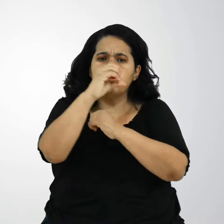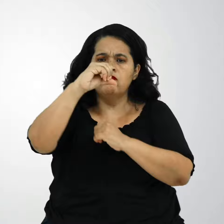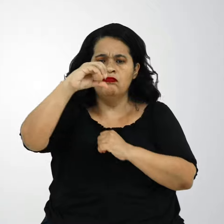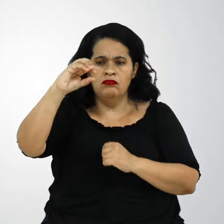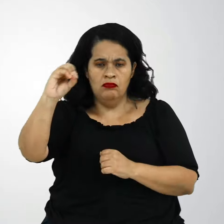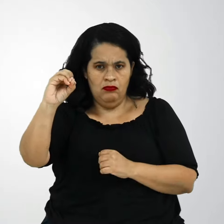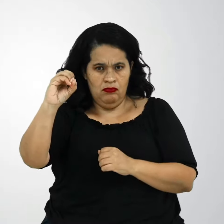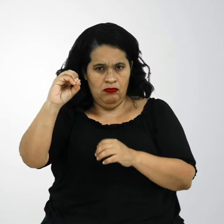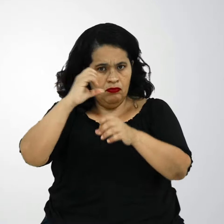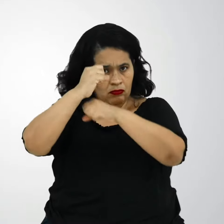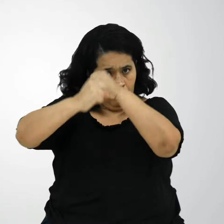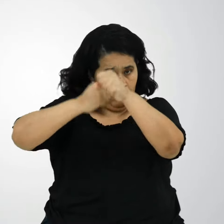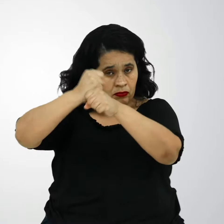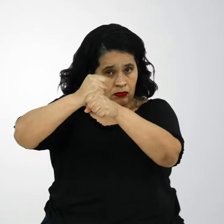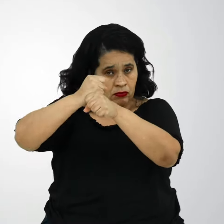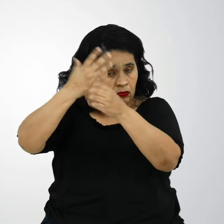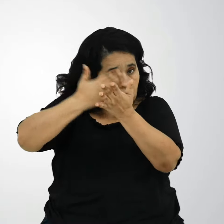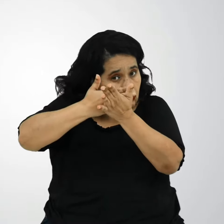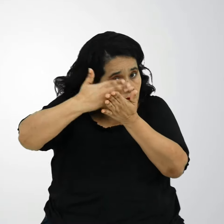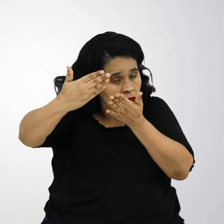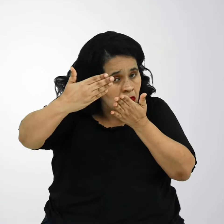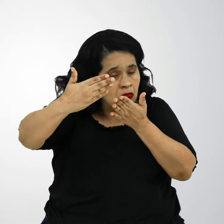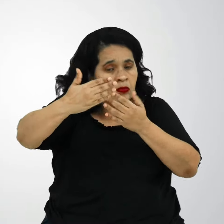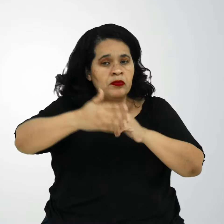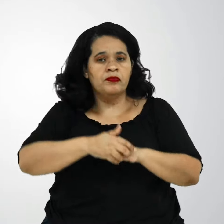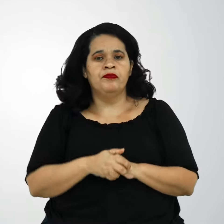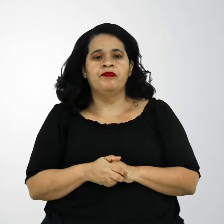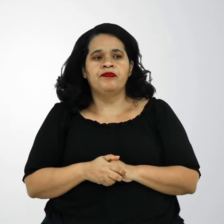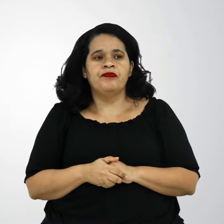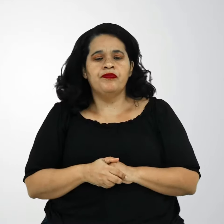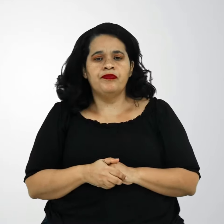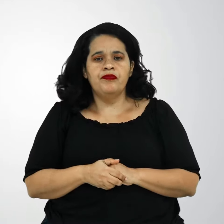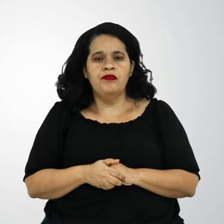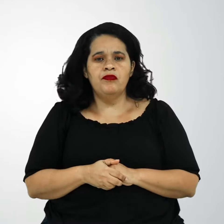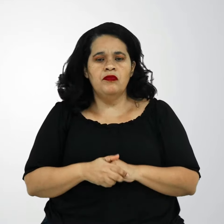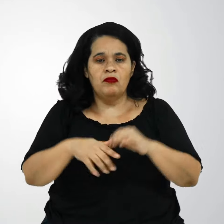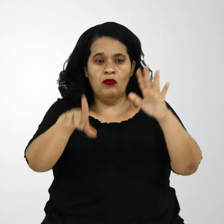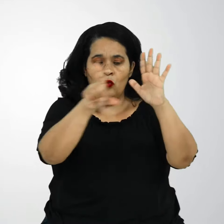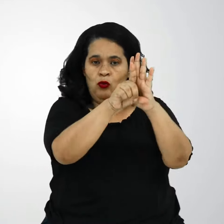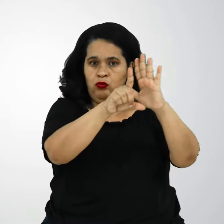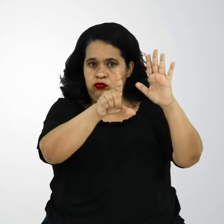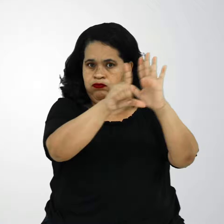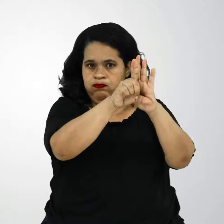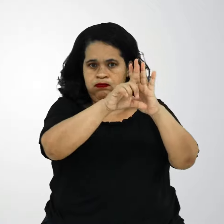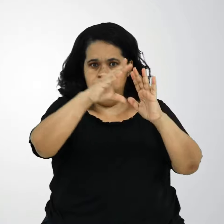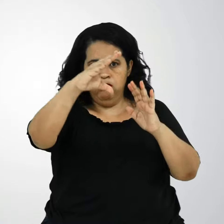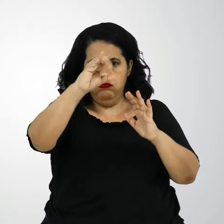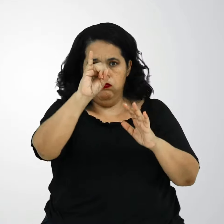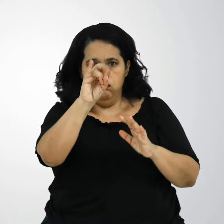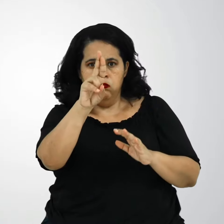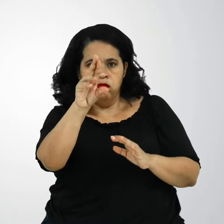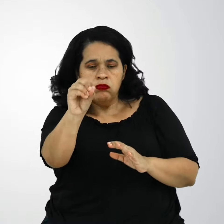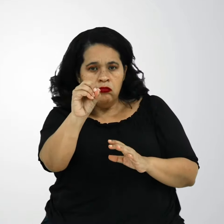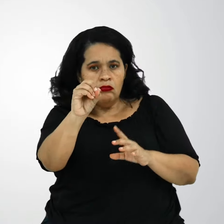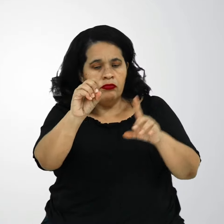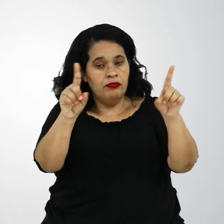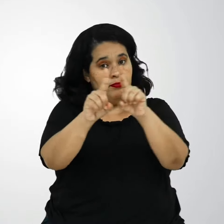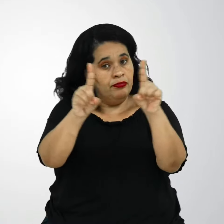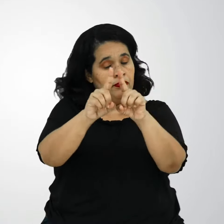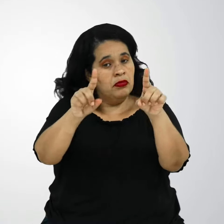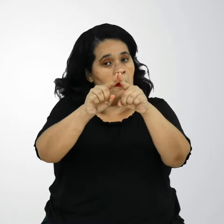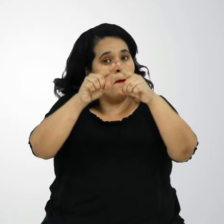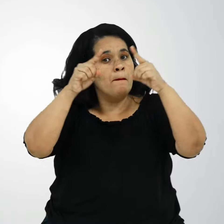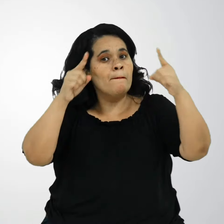490 anos? Começa a contar não a partir do decreto de Ciro, que é o primeiro, mas a partir